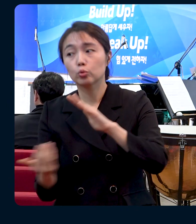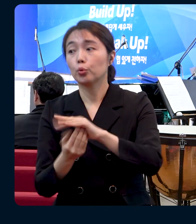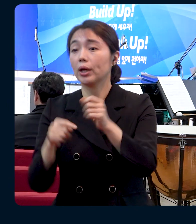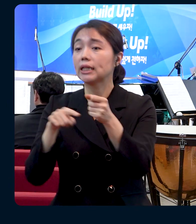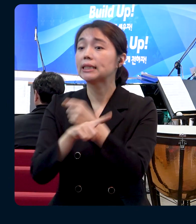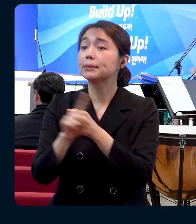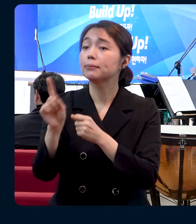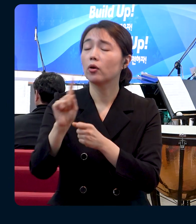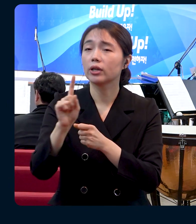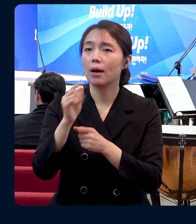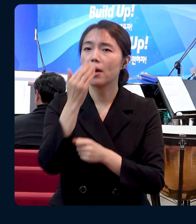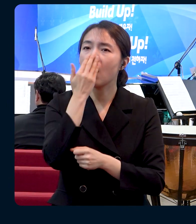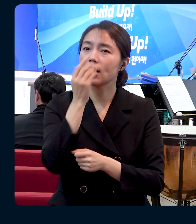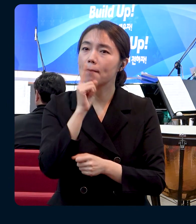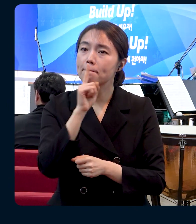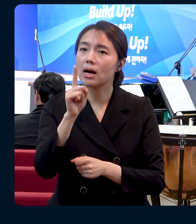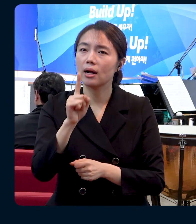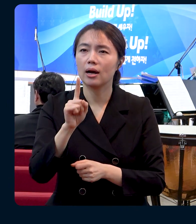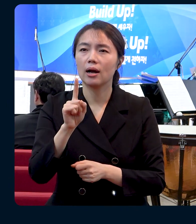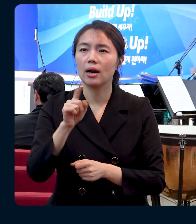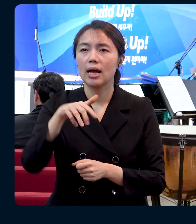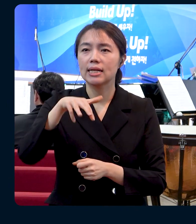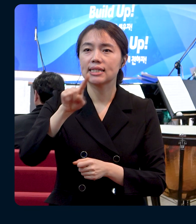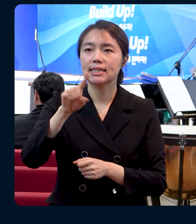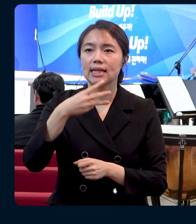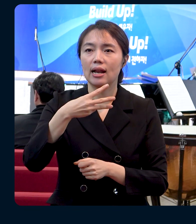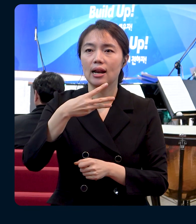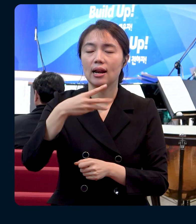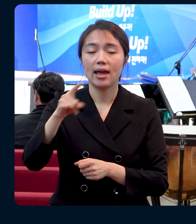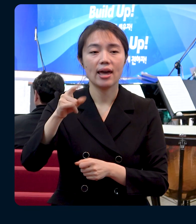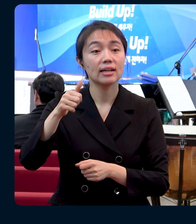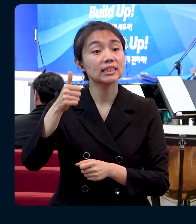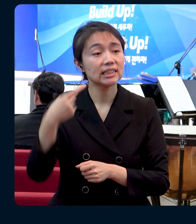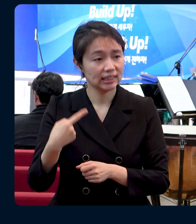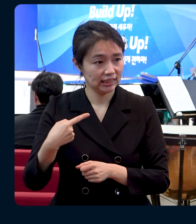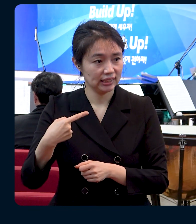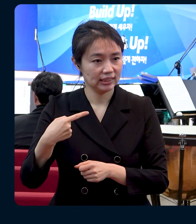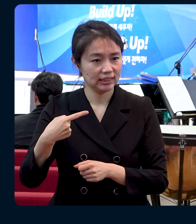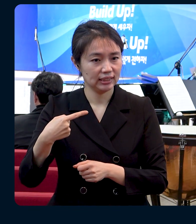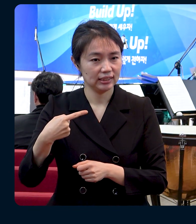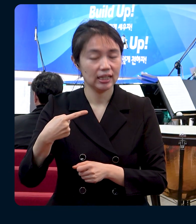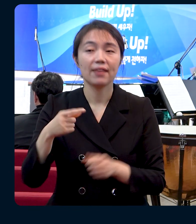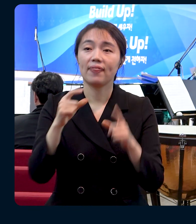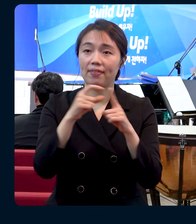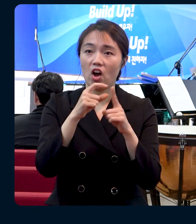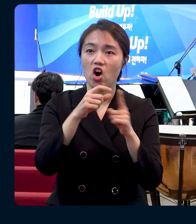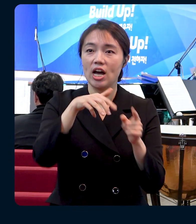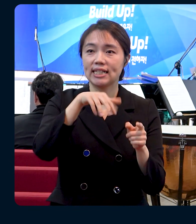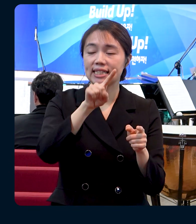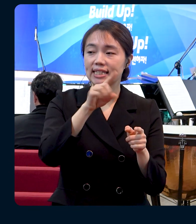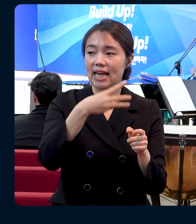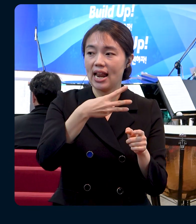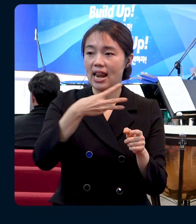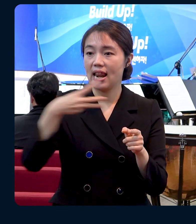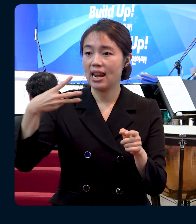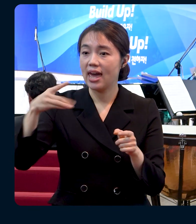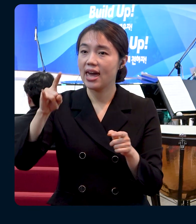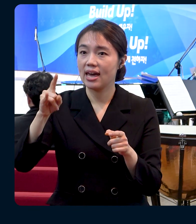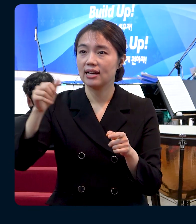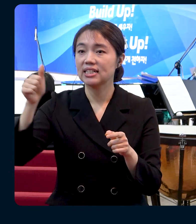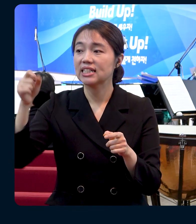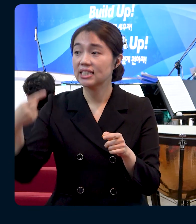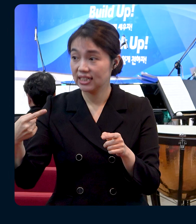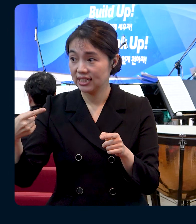형통이란 말, 이 말은요, 히브리어로 찰레흐란 말이거든요. 찰레흐. 그런데 이 찰레흐란